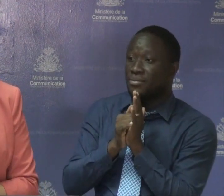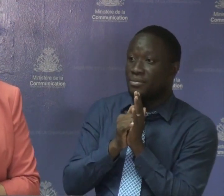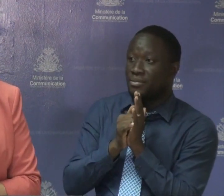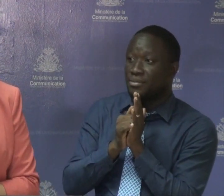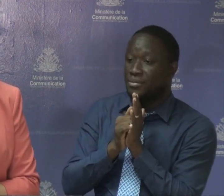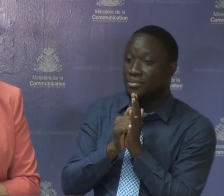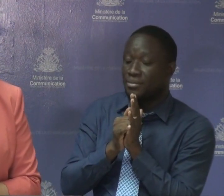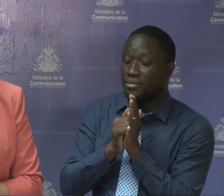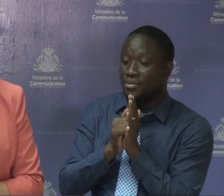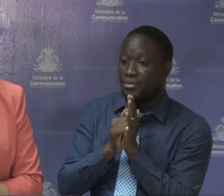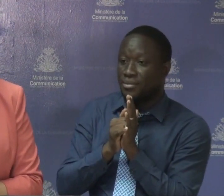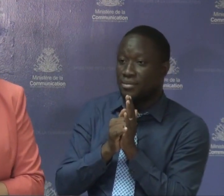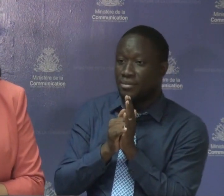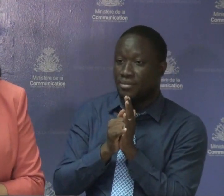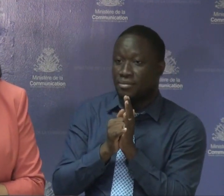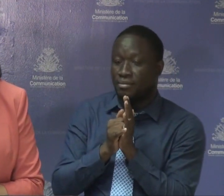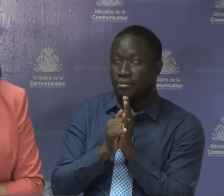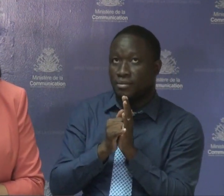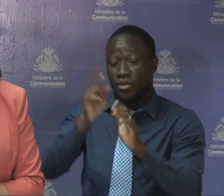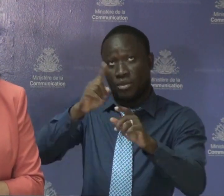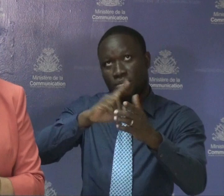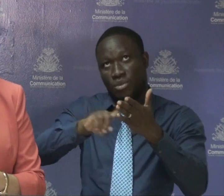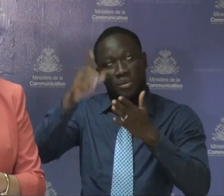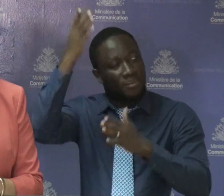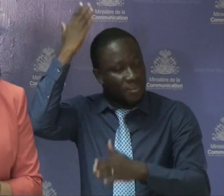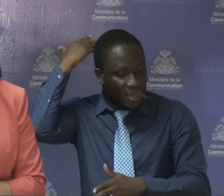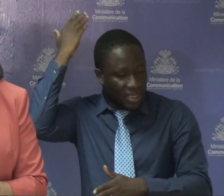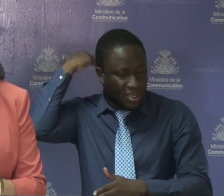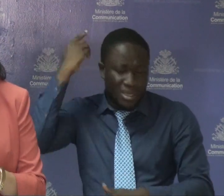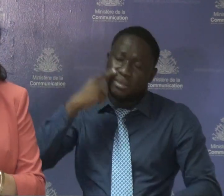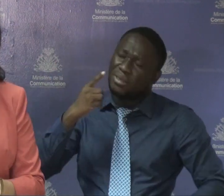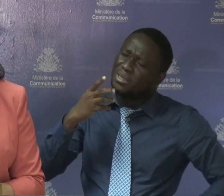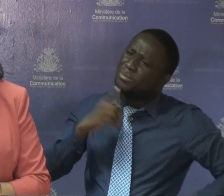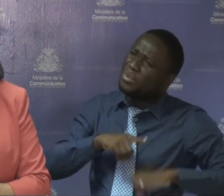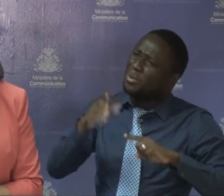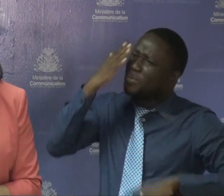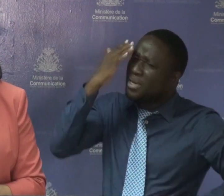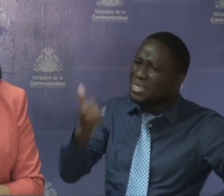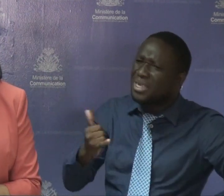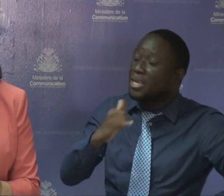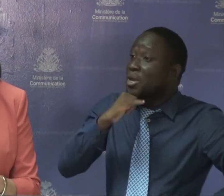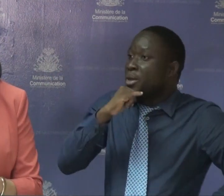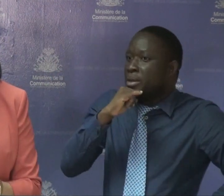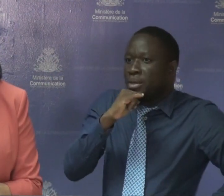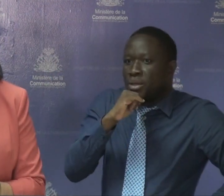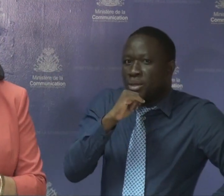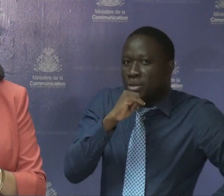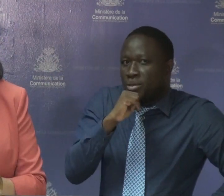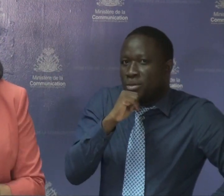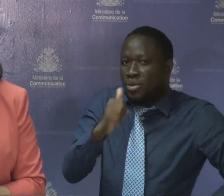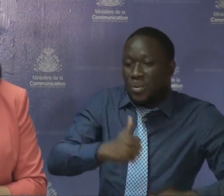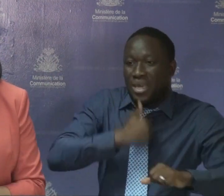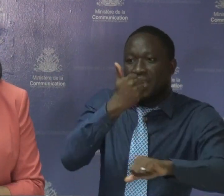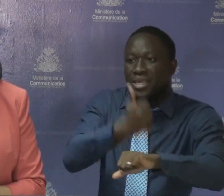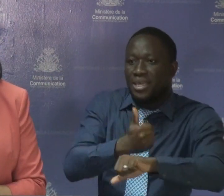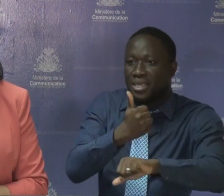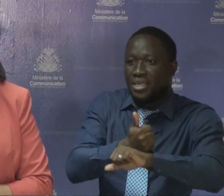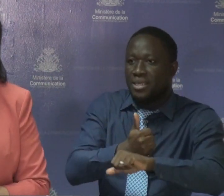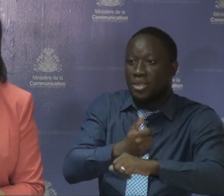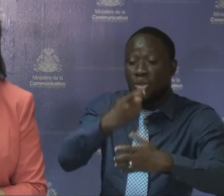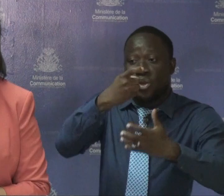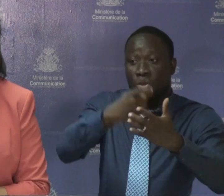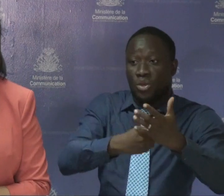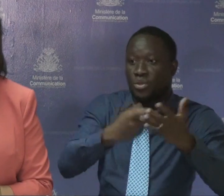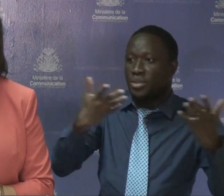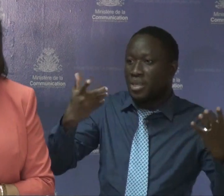des ministres encore récemment il y a pas longtemps la semaine dernière j'ai dit que mais pourquoi on n'a pas instauré une taxe écologique. Pour